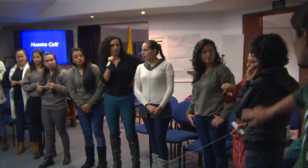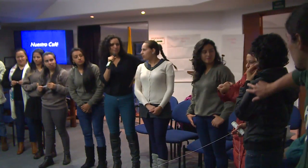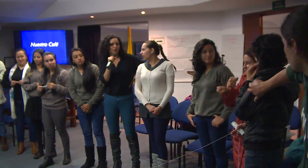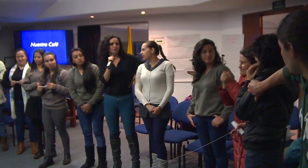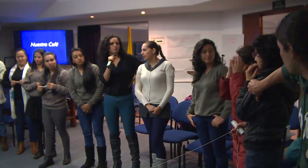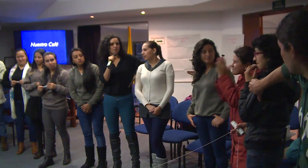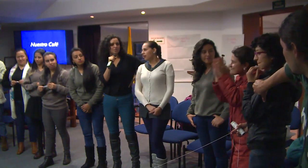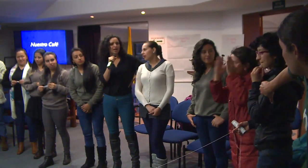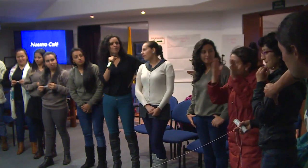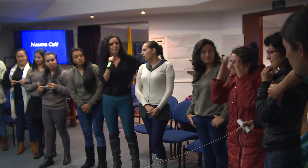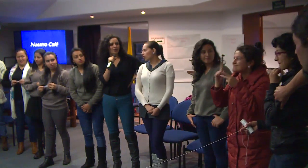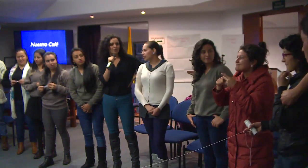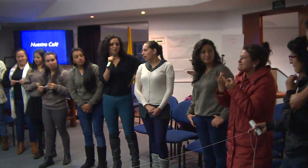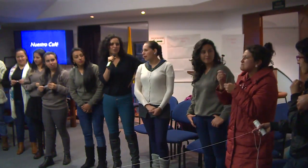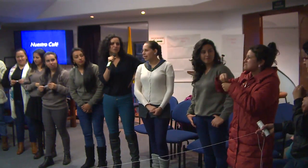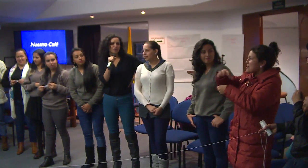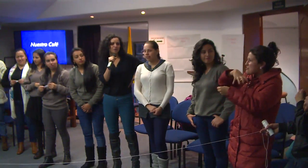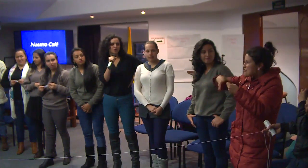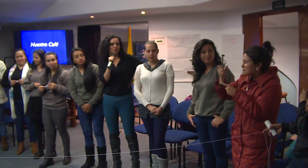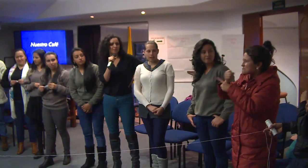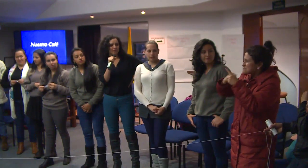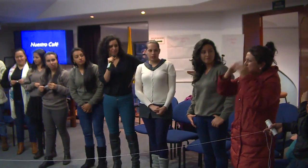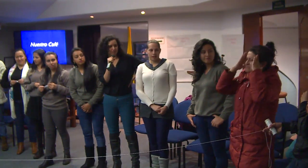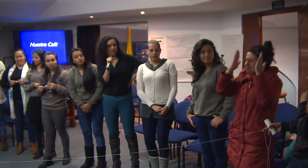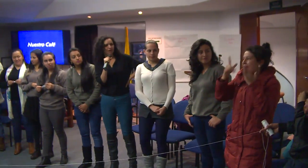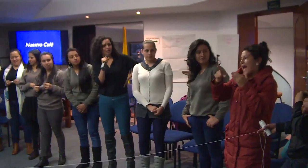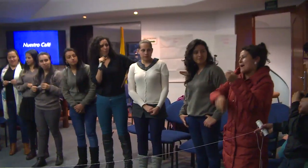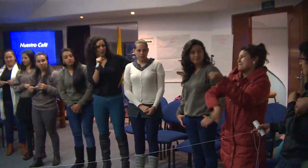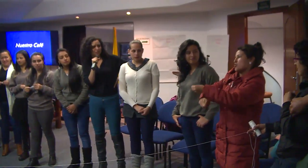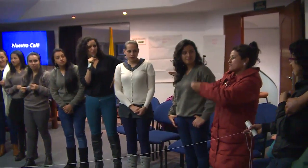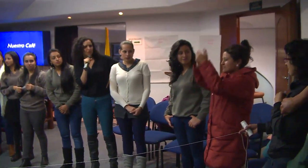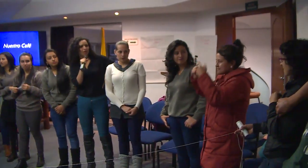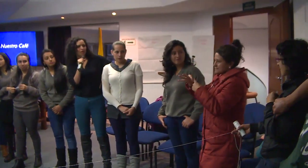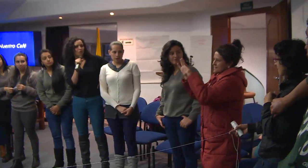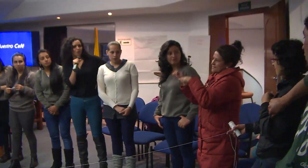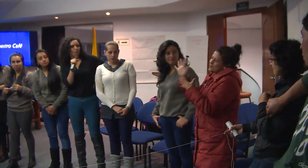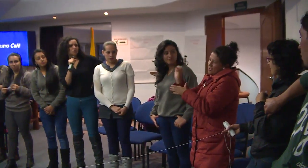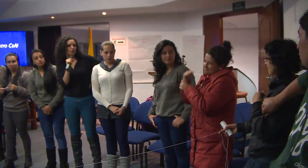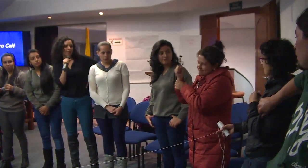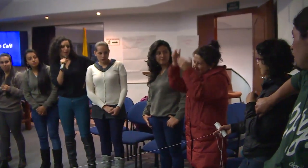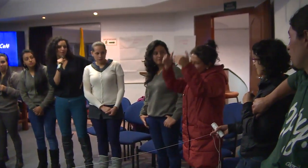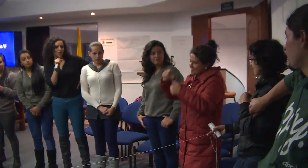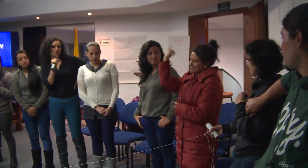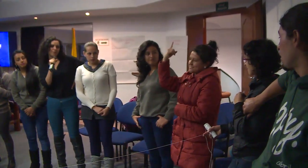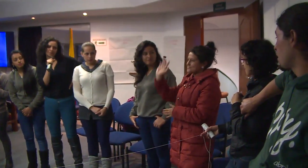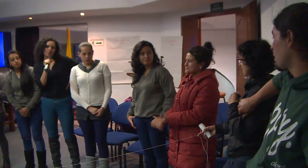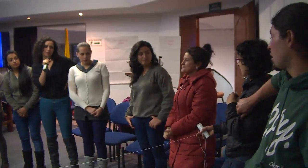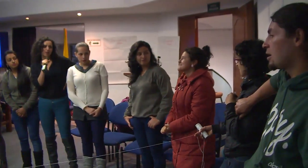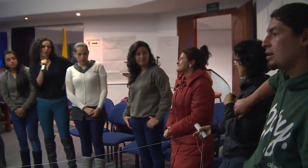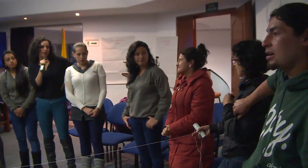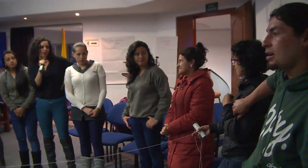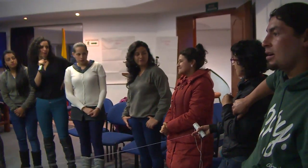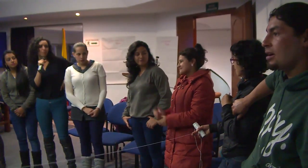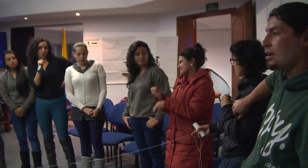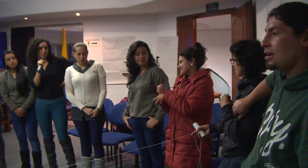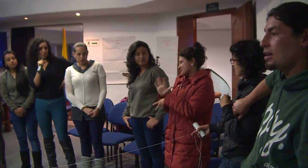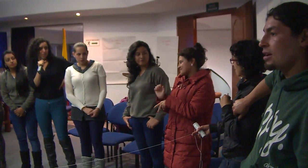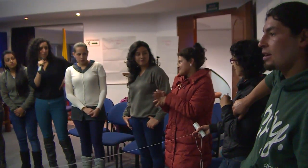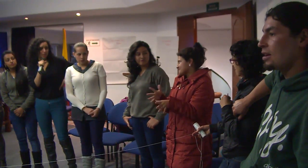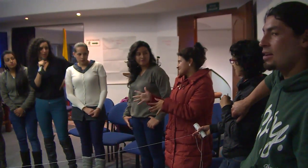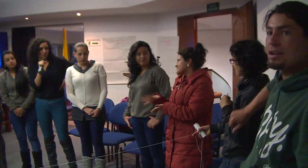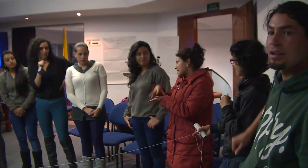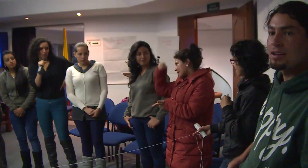Soy maestra de educación especial para atención a los niños con discapacidad, a la población y un apoyo a la gente con discapacidad